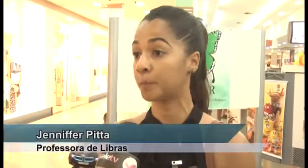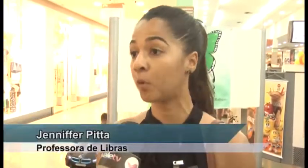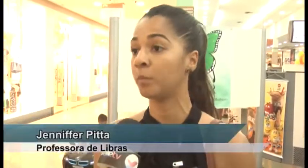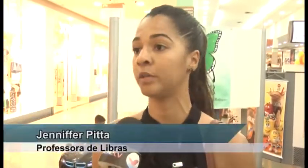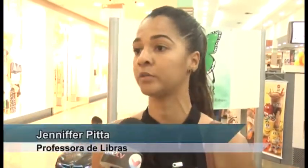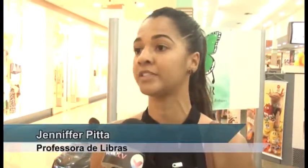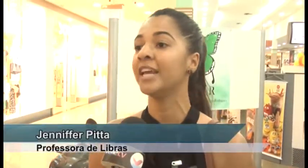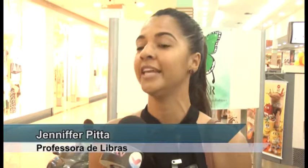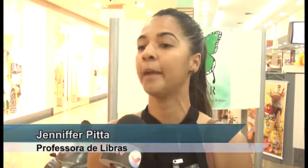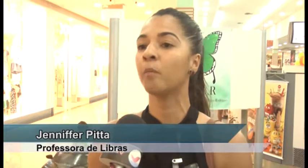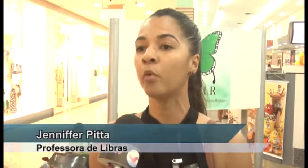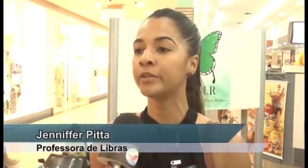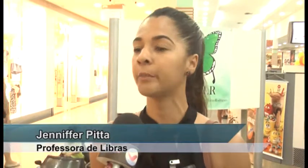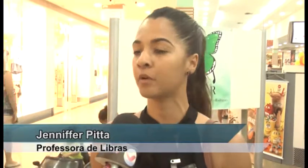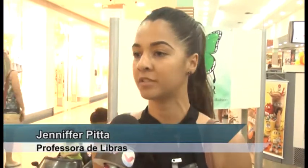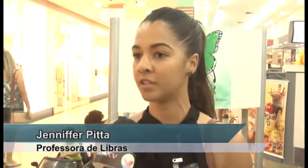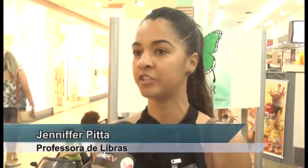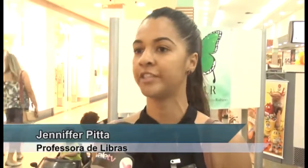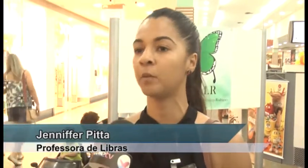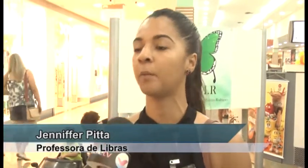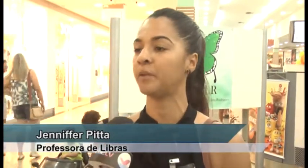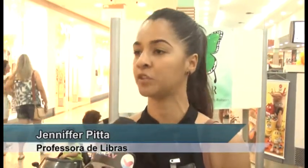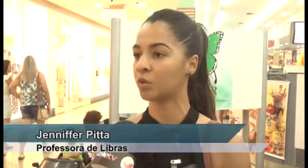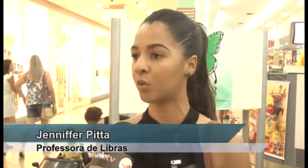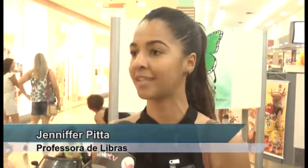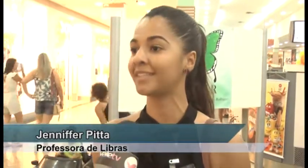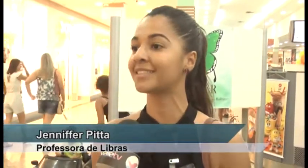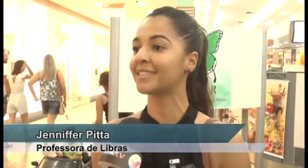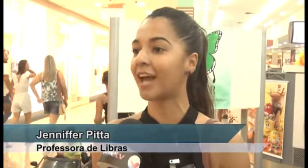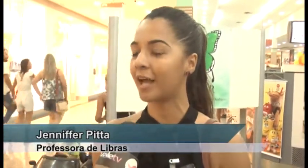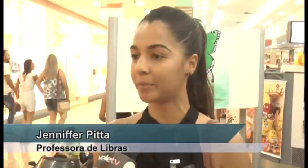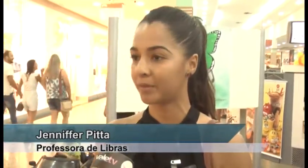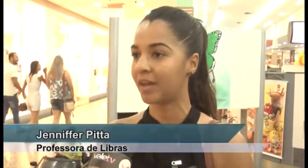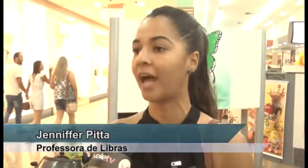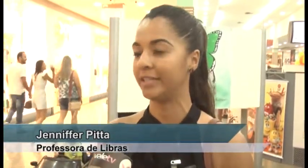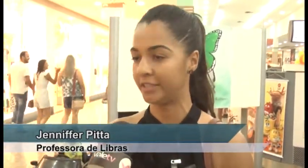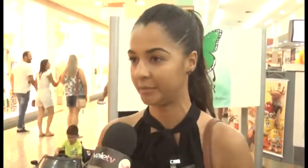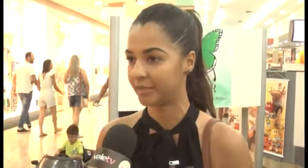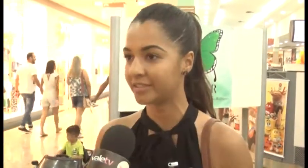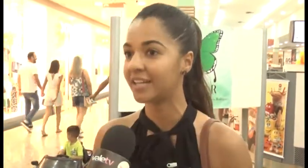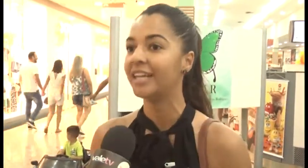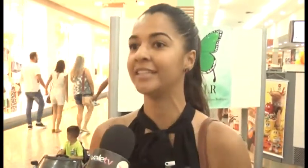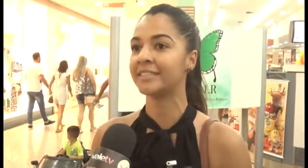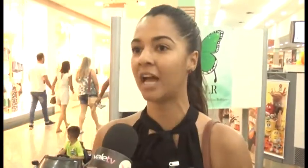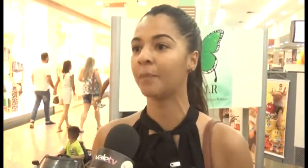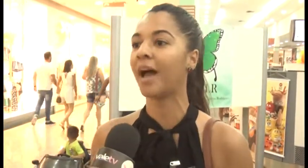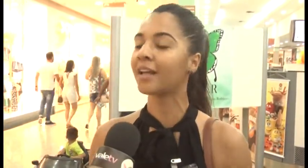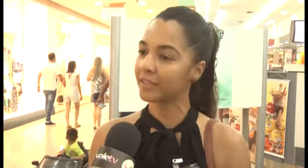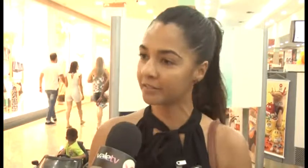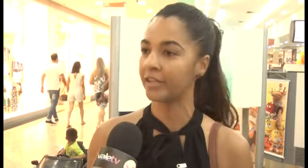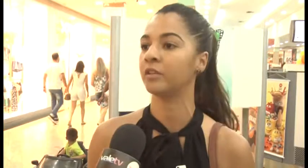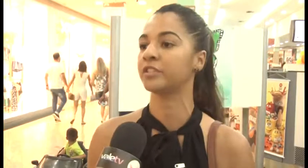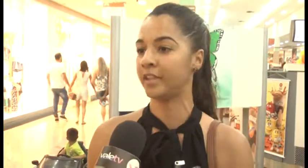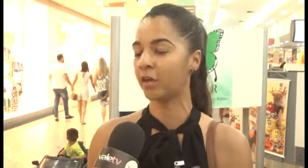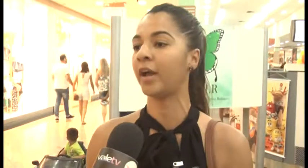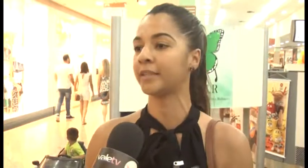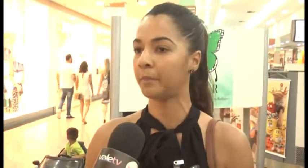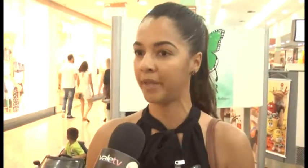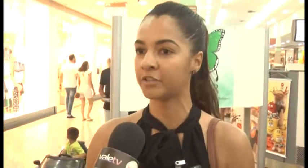públicos, e é muito importante ter uma pessoa que saiba a Libras e saiba atendê-los corretamente,